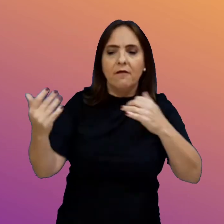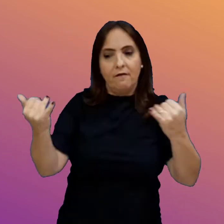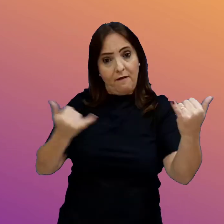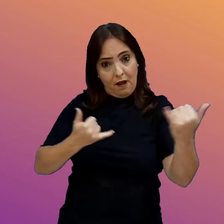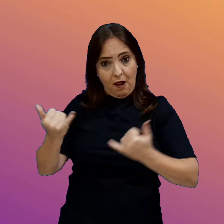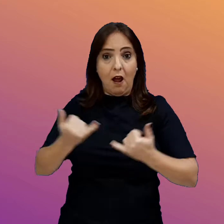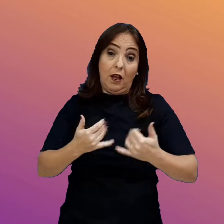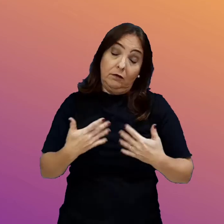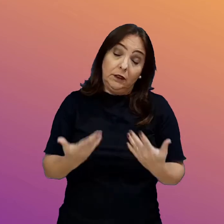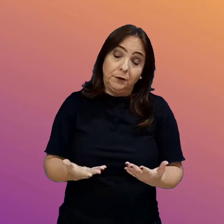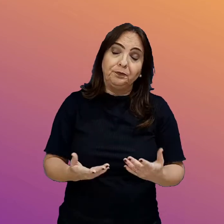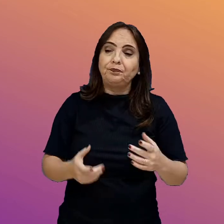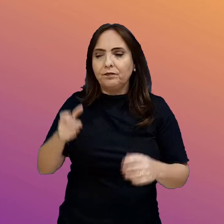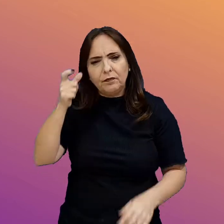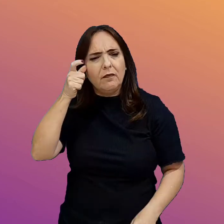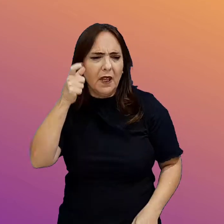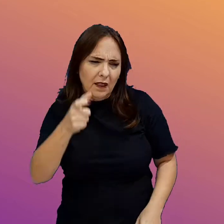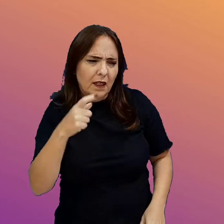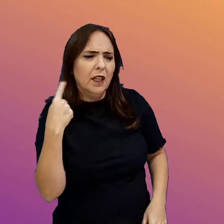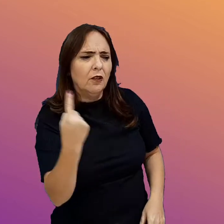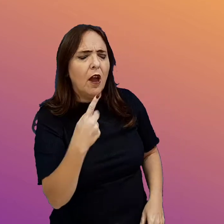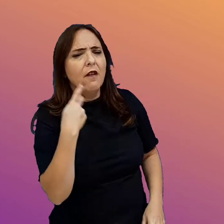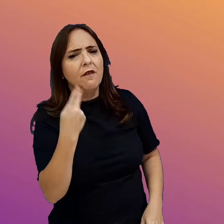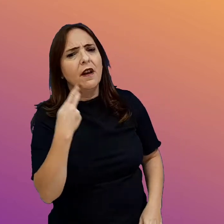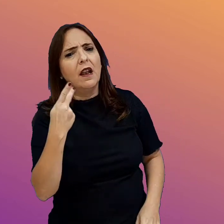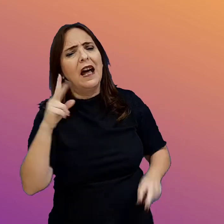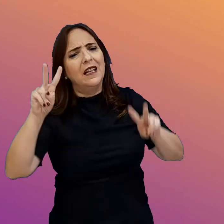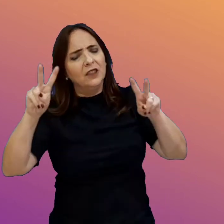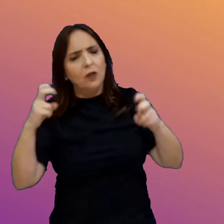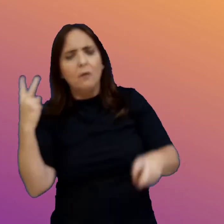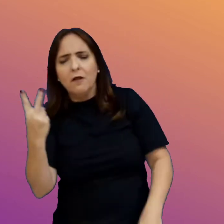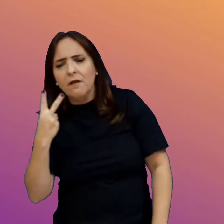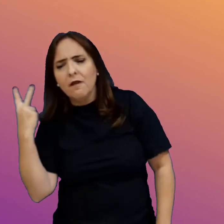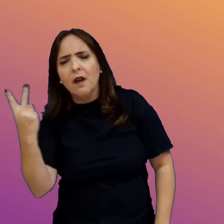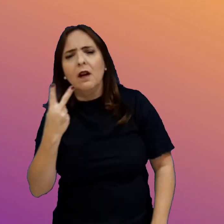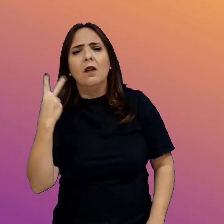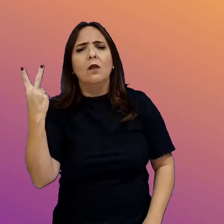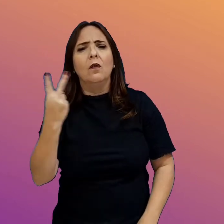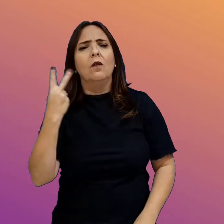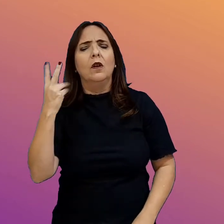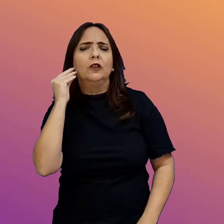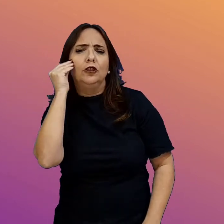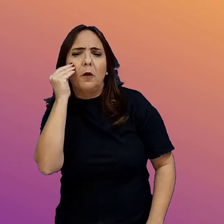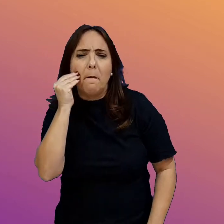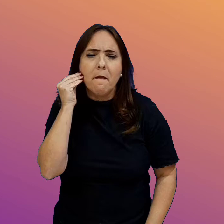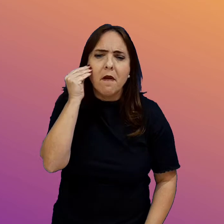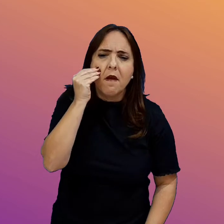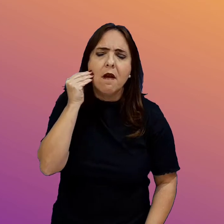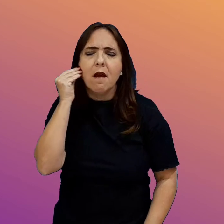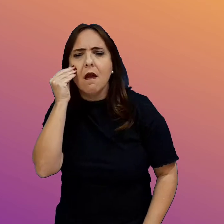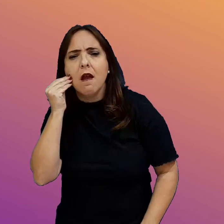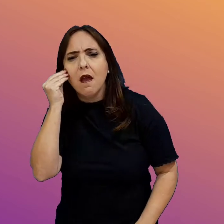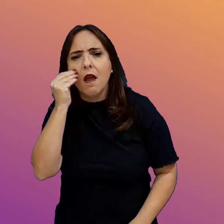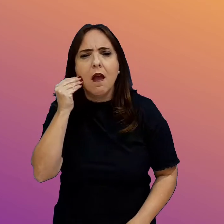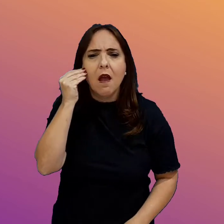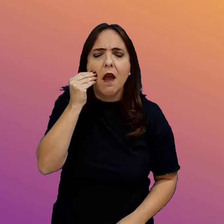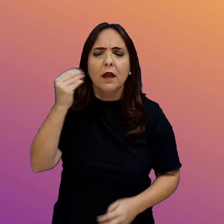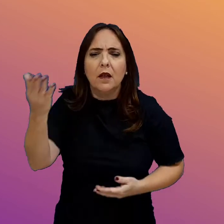muito interessante a gente estar falando sobre esse valor, né, da troca de experiências à mesa,